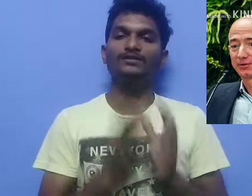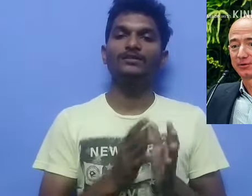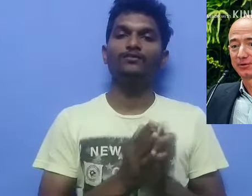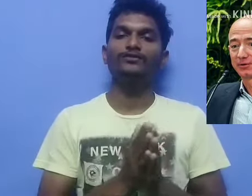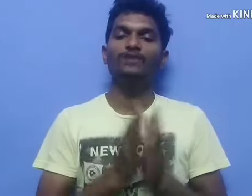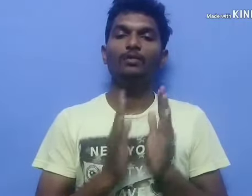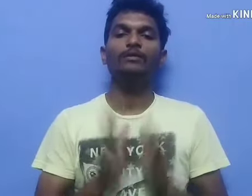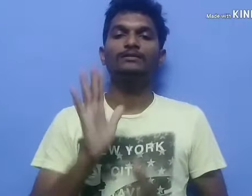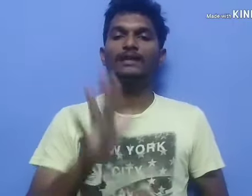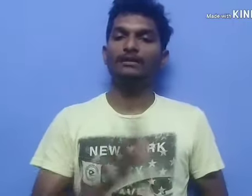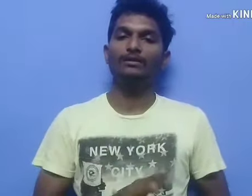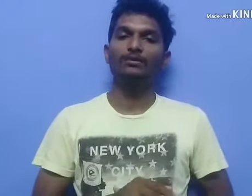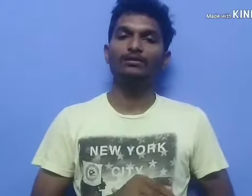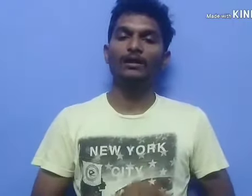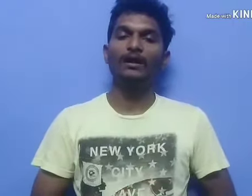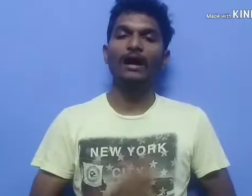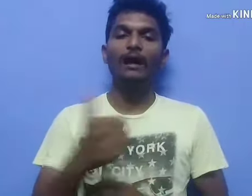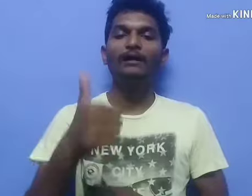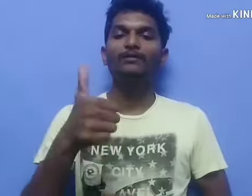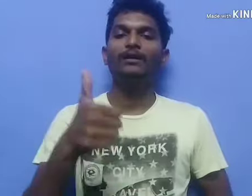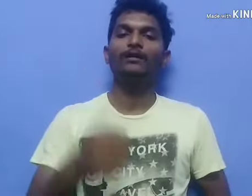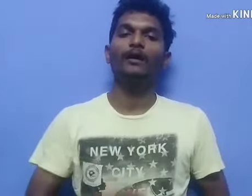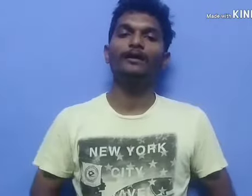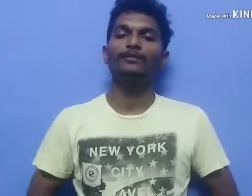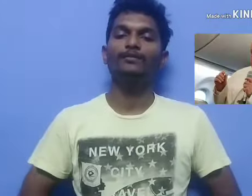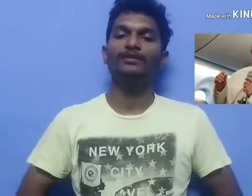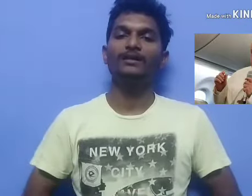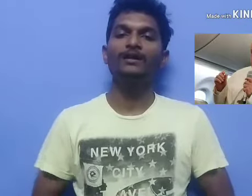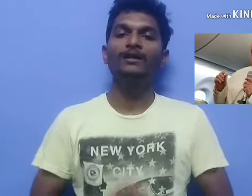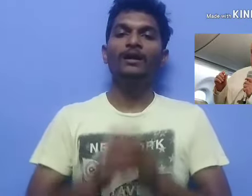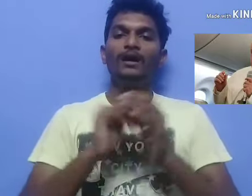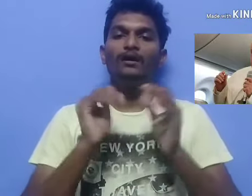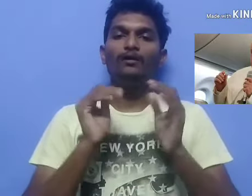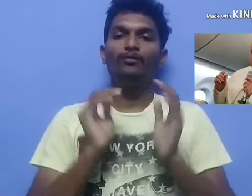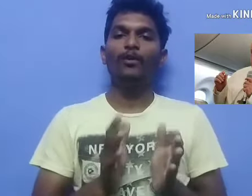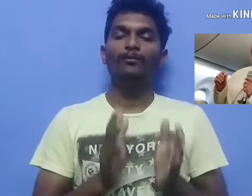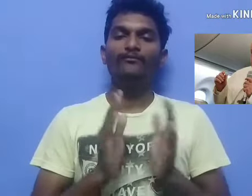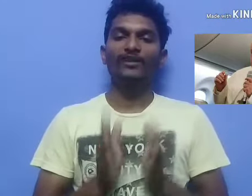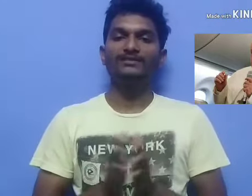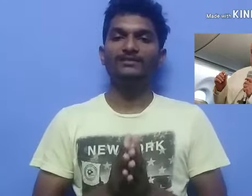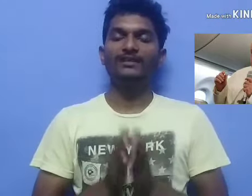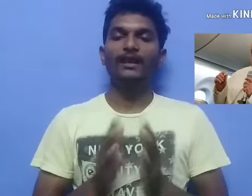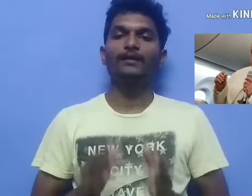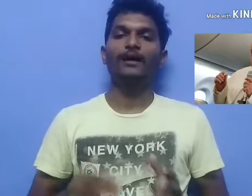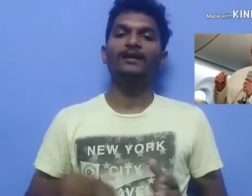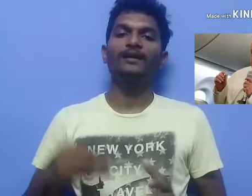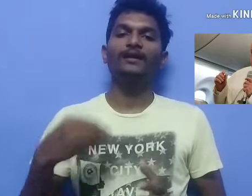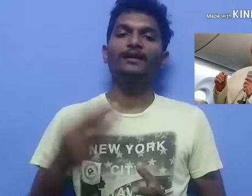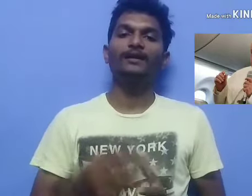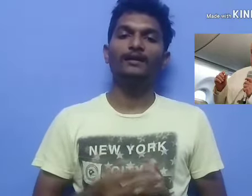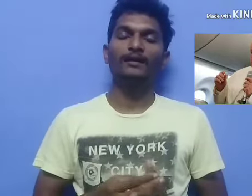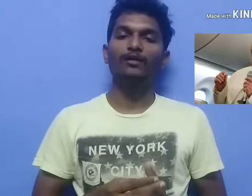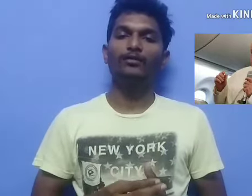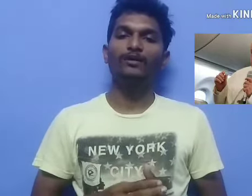ஜெஃப் பெசோஸ், அவங்களுக்கு வந்து அஞ்சாவது இடம் கொடுத்துருக்காங்க. ஆறாவது இடம் யாரு அப்படின்னு பாத்தீங்கன்னா போப் பிரான்சிஸ். நீங்க அடிக்கடி